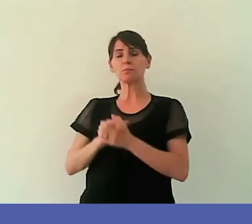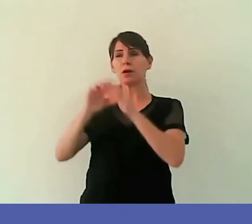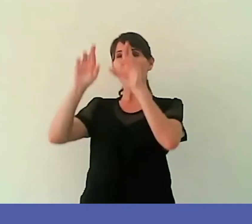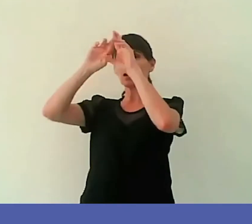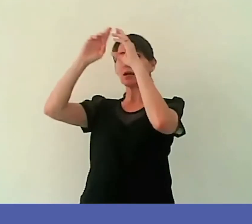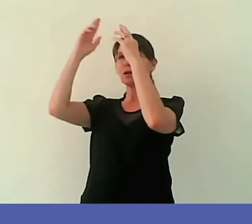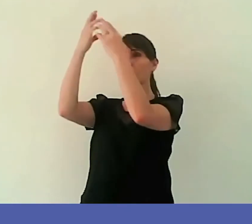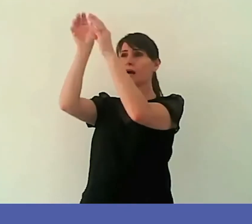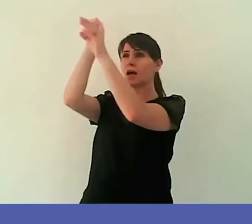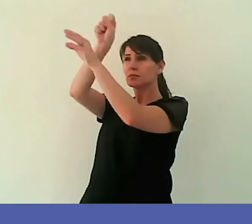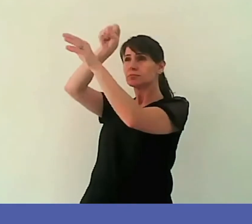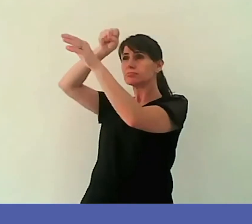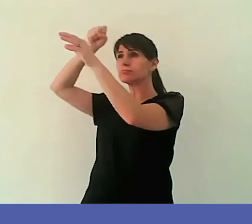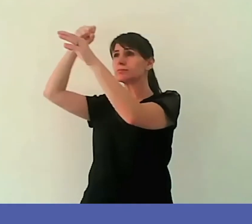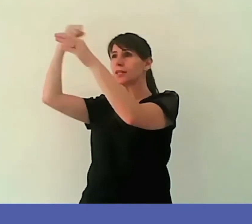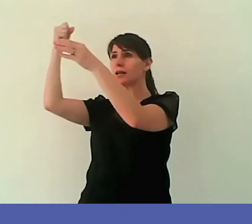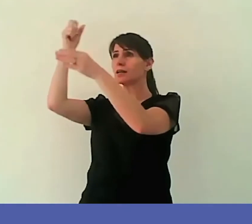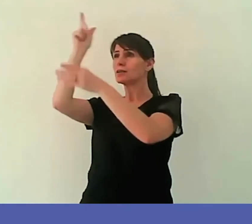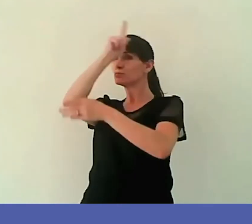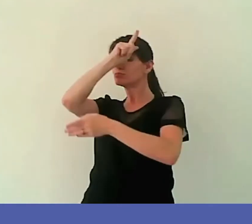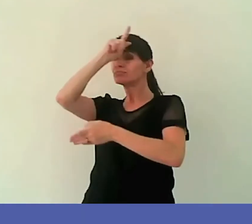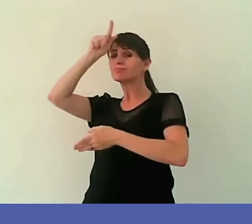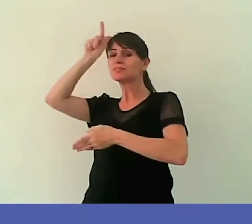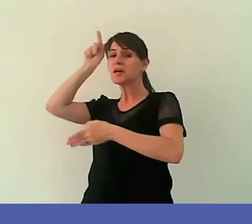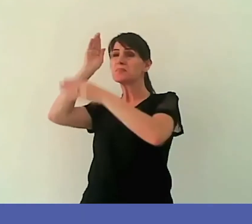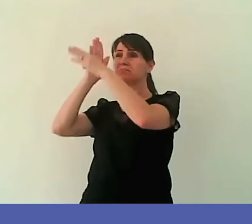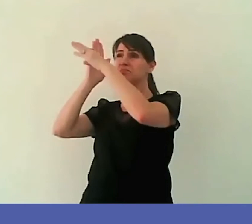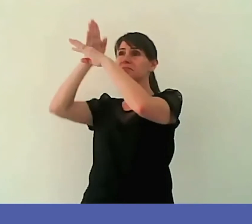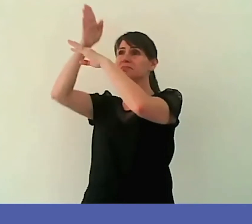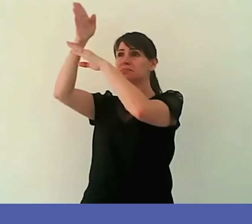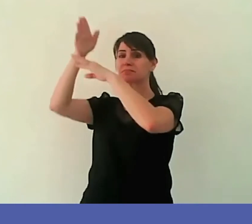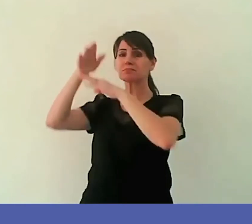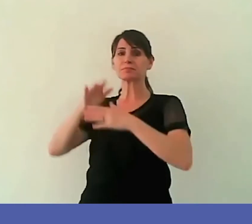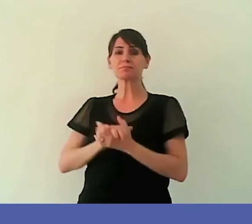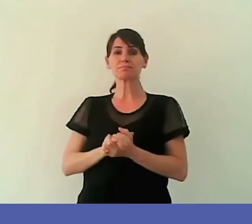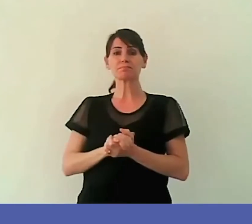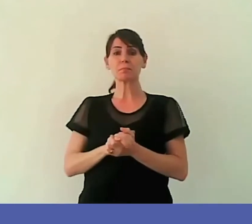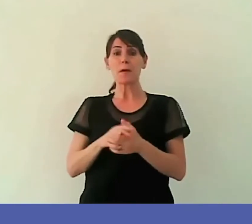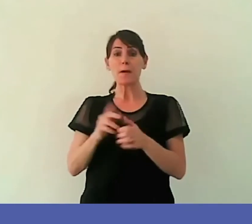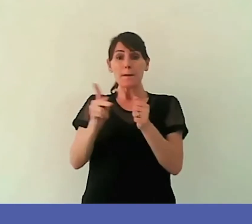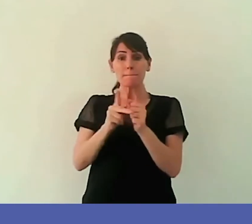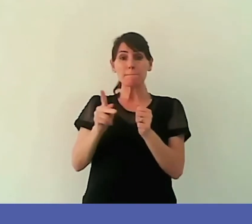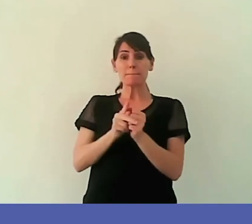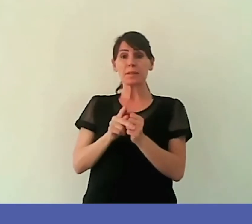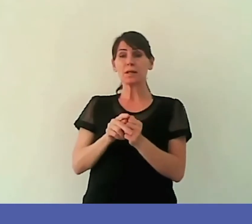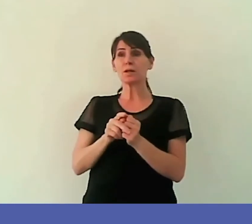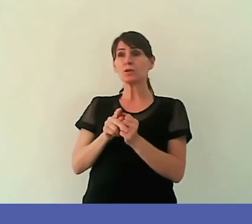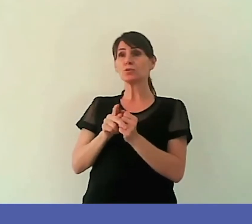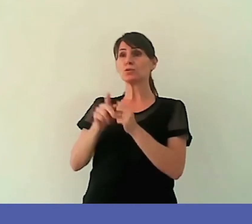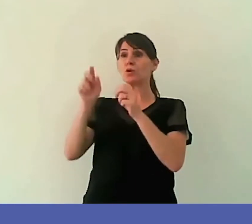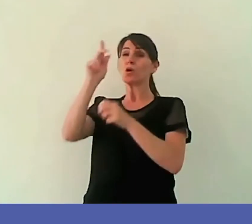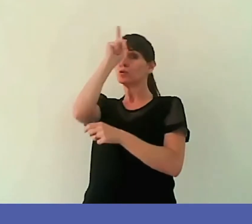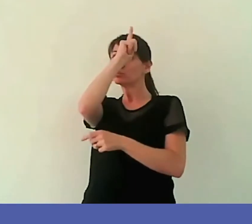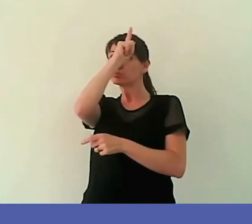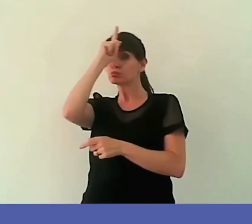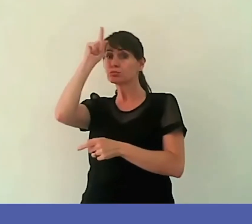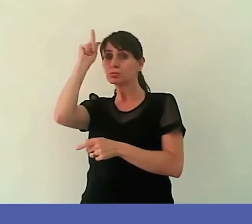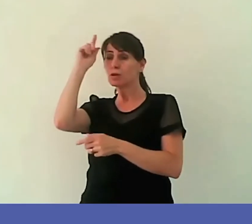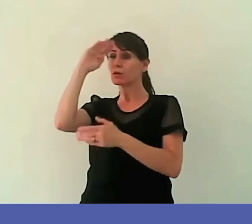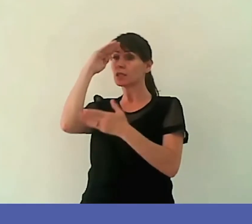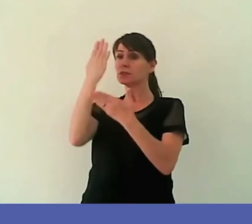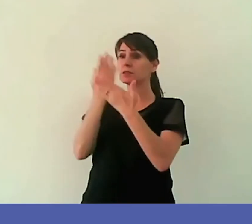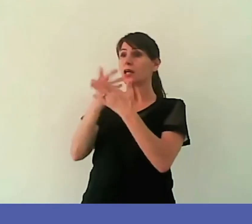os gentios, né? Vocês sabem, ele abriu a porta para os judeus que creram no Senhor no dia